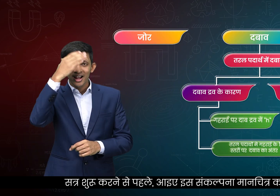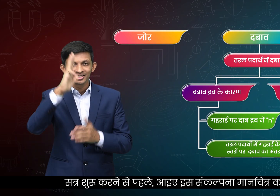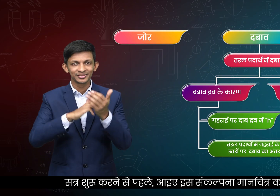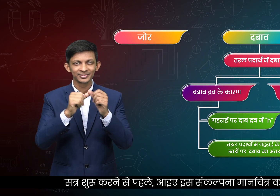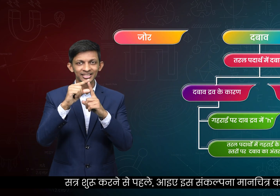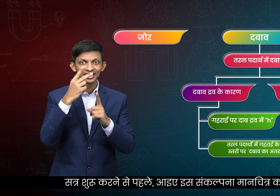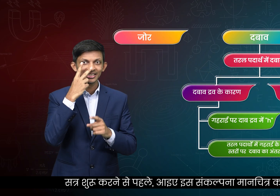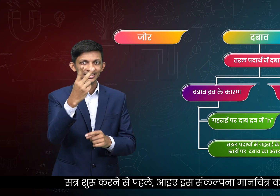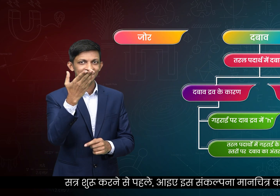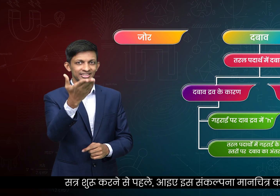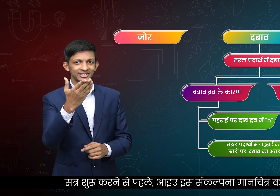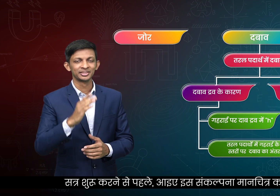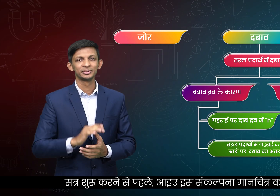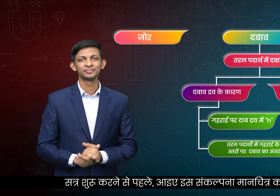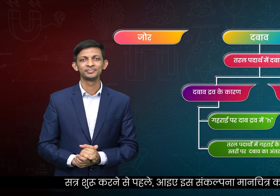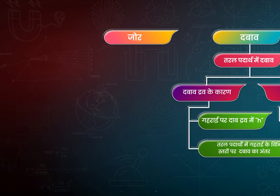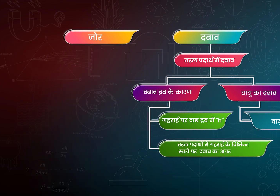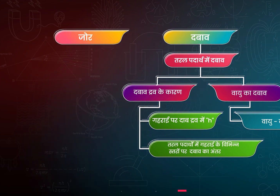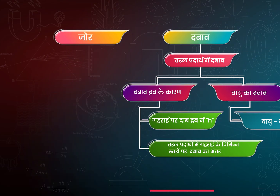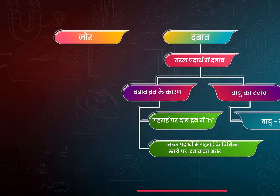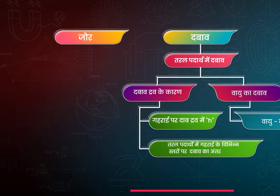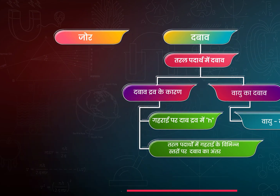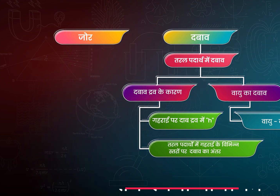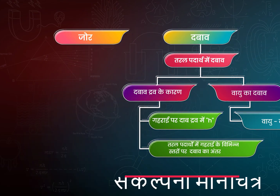इस संकल्पना मानचित्र को देखें।